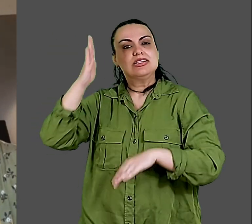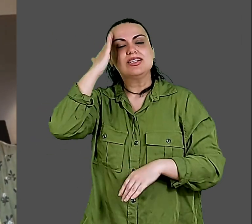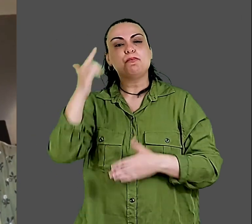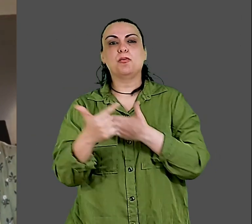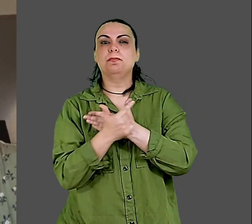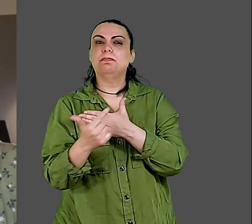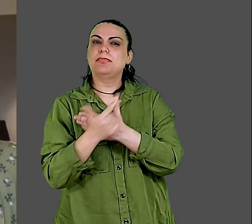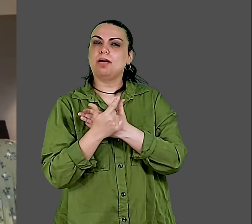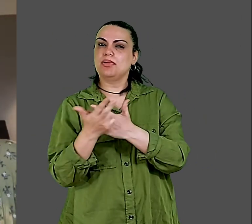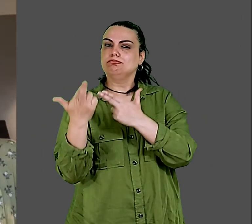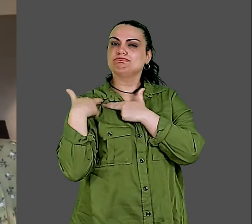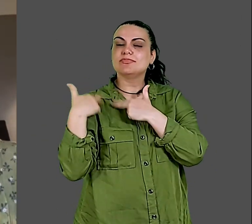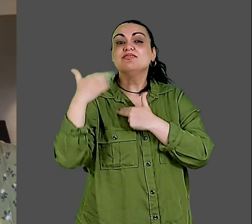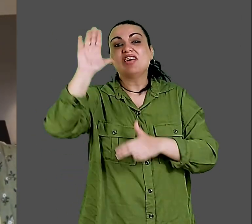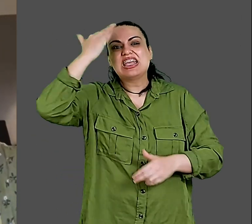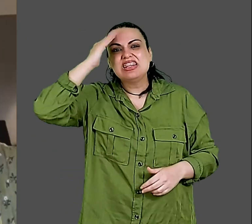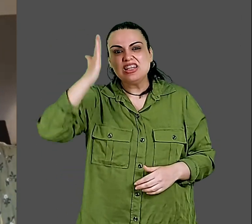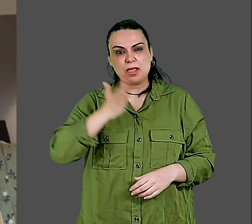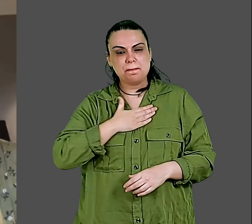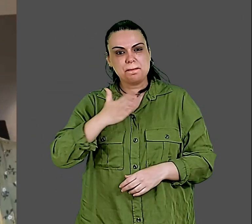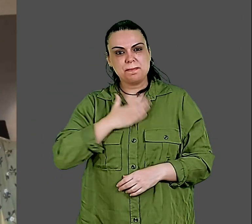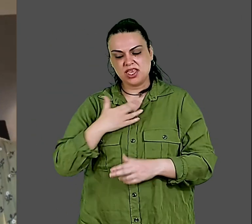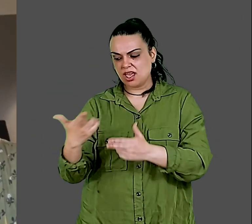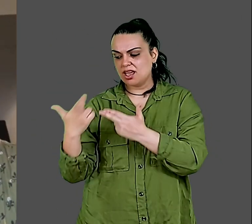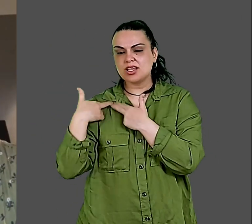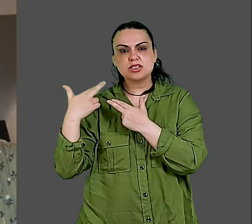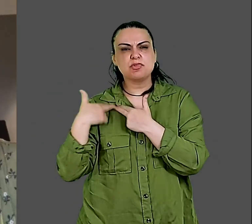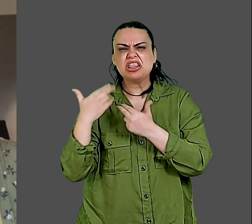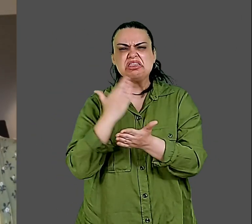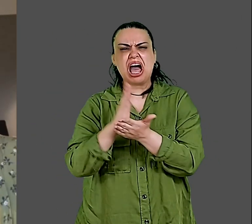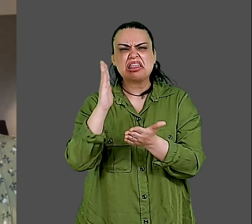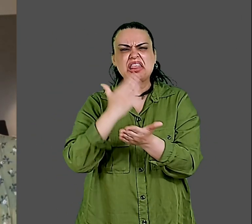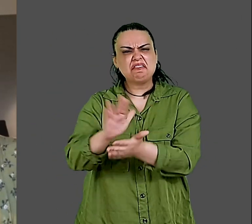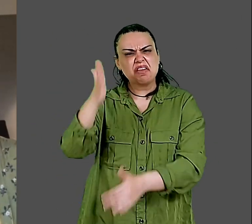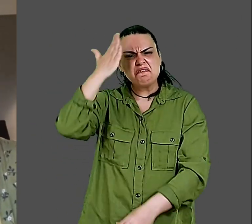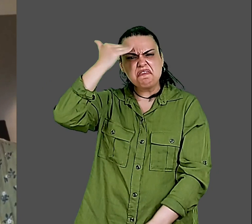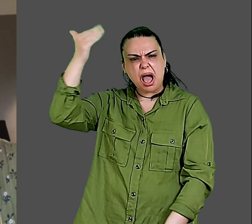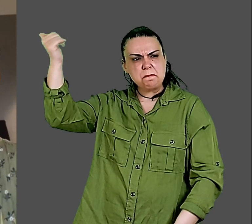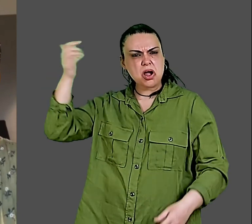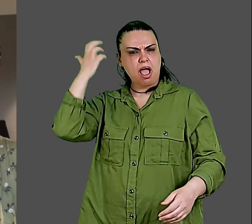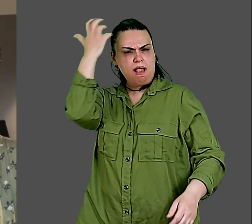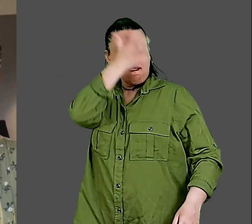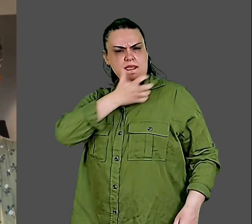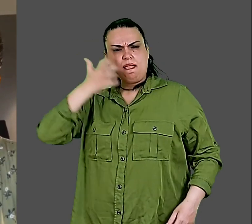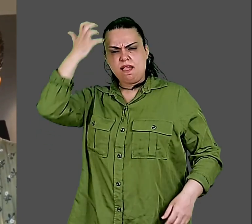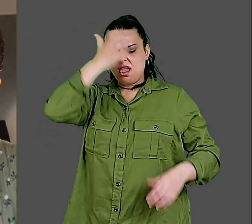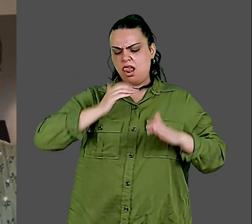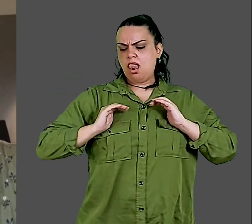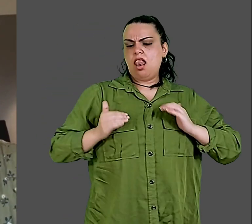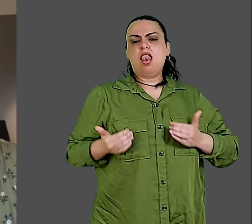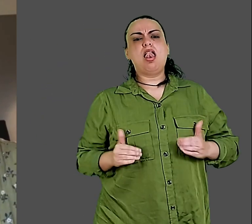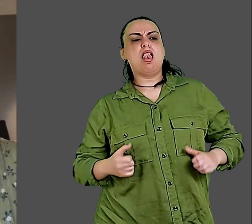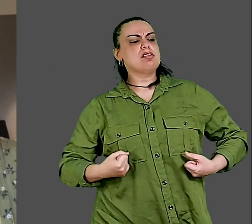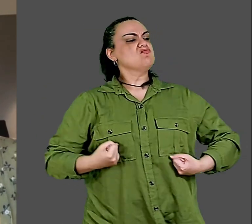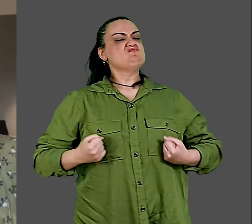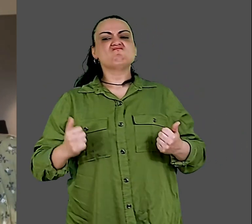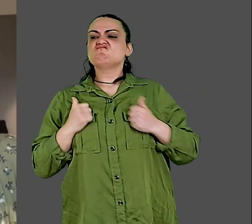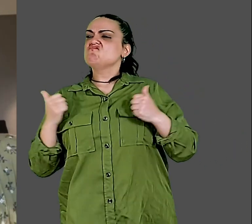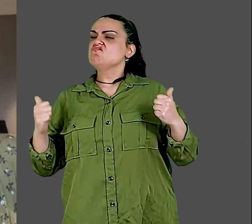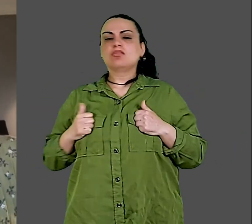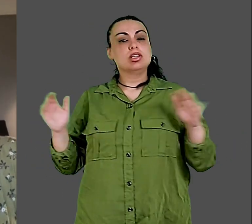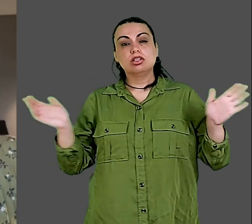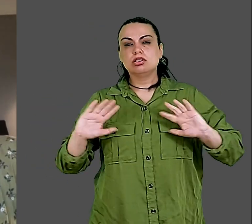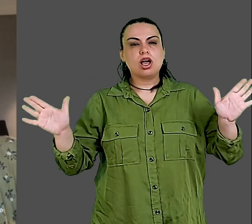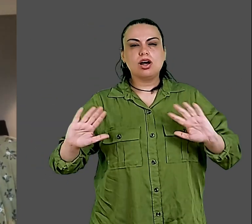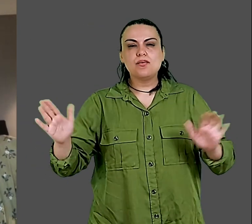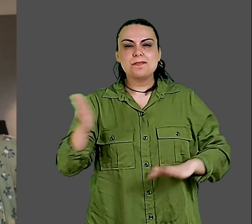saber qual é o meu papel dentro dela. E eu vou entender que o meu papel não tem a ver com ser famoso, nem com ser bonito. Eu vou entender que o